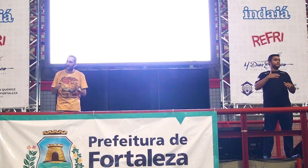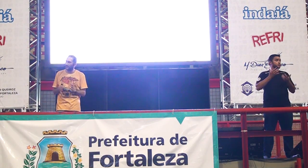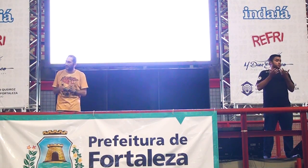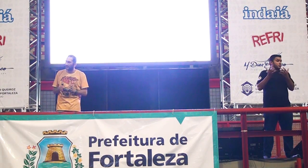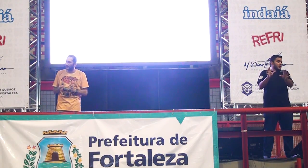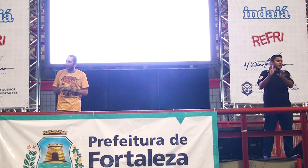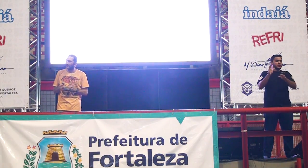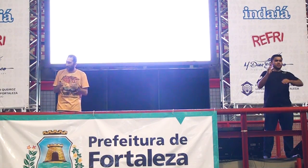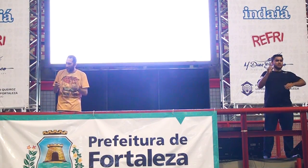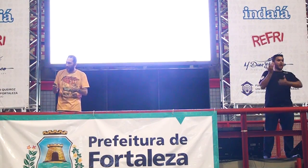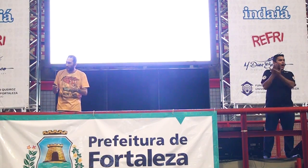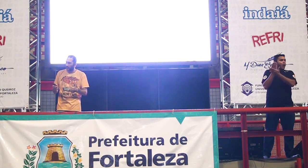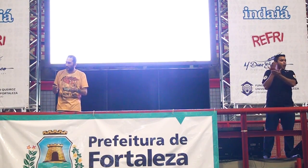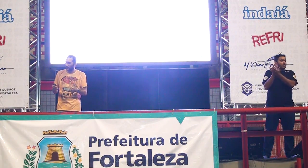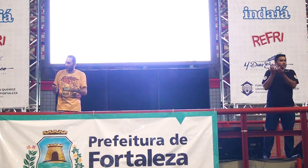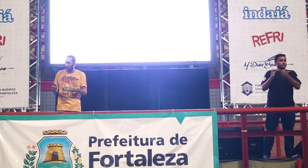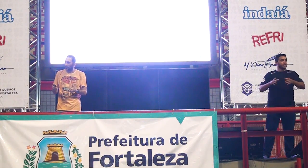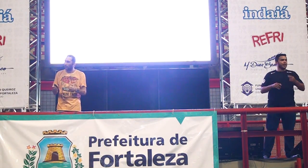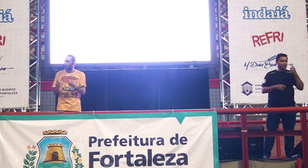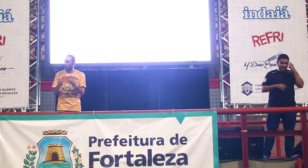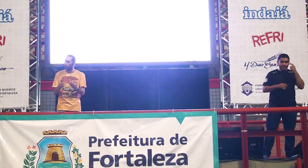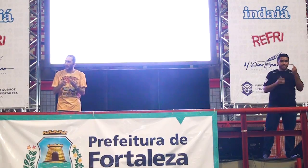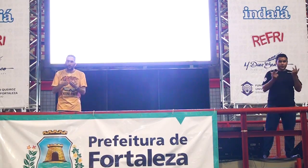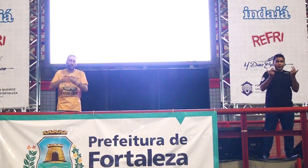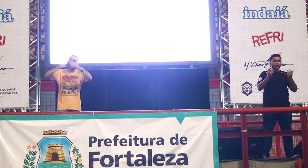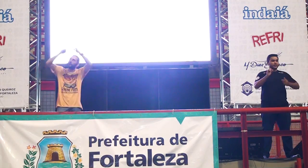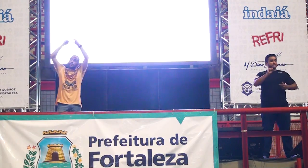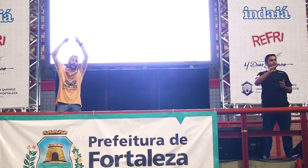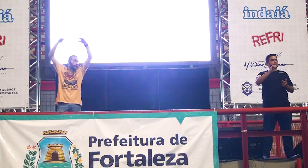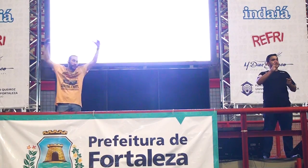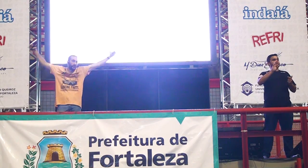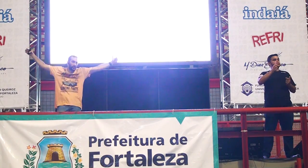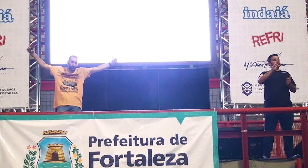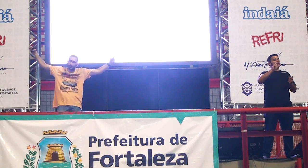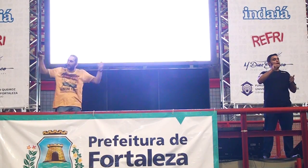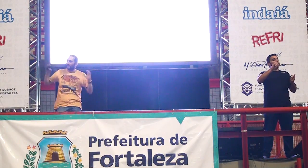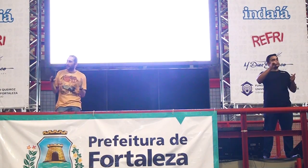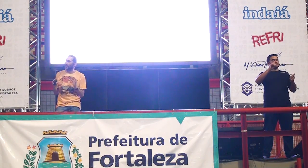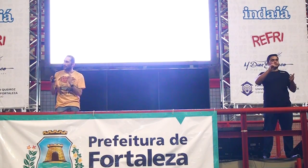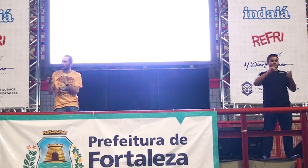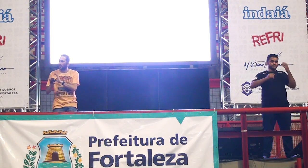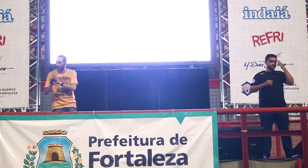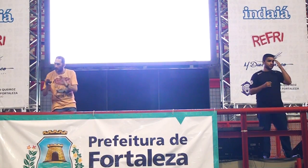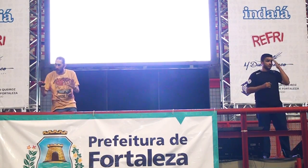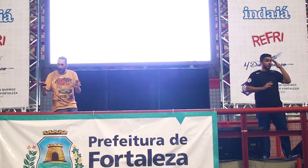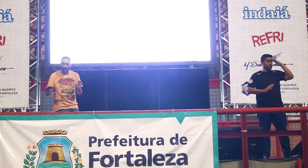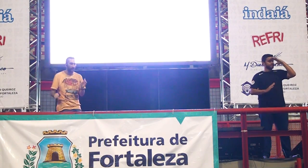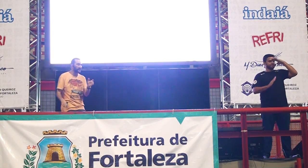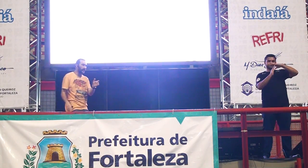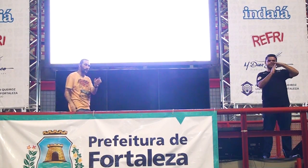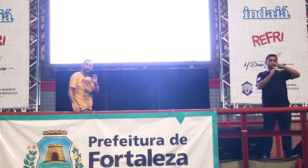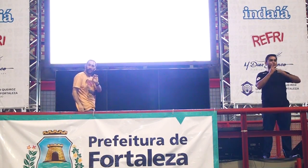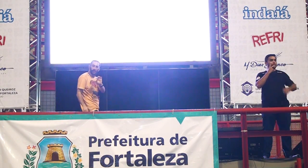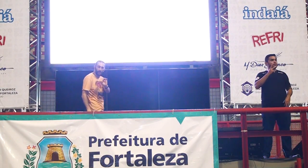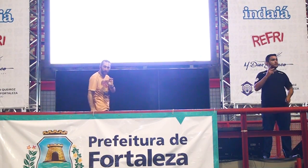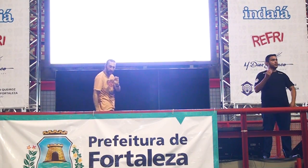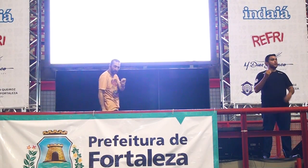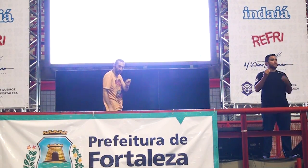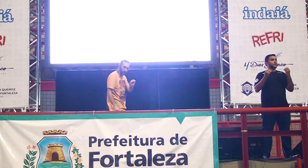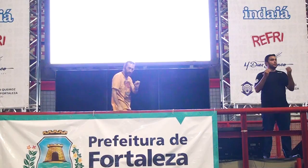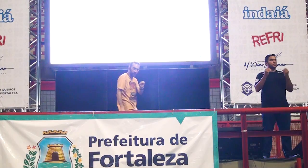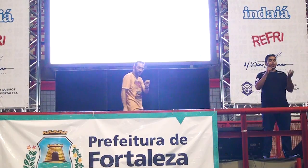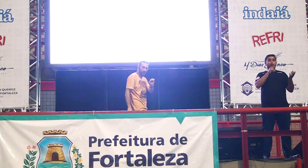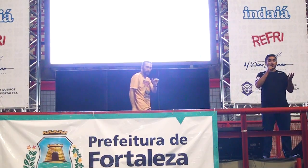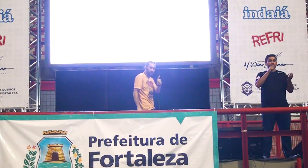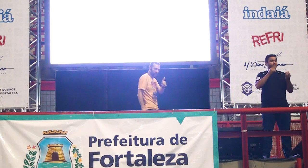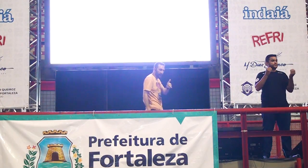aguenta mais. Está claro isso? Então, ponto de saturação é quando eu chego ao limite e a atmosfera não aguentará mais água.